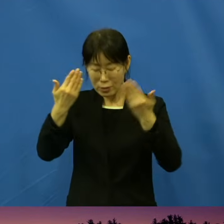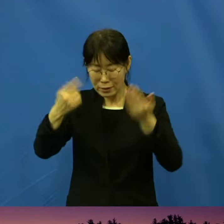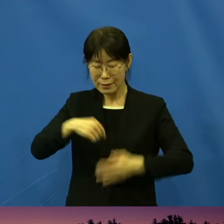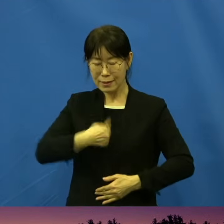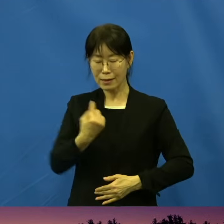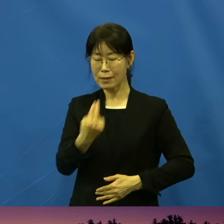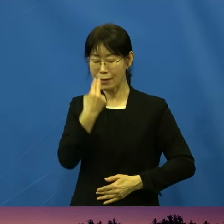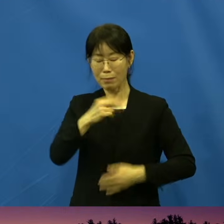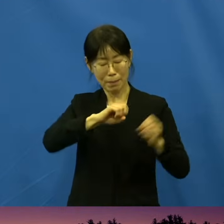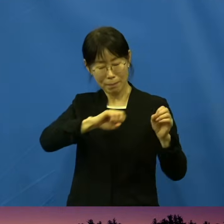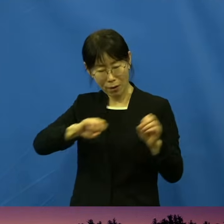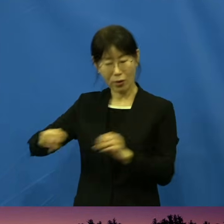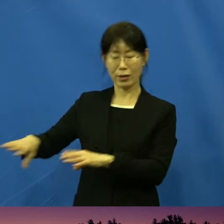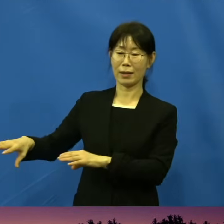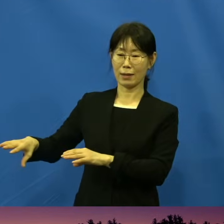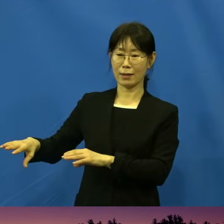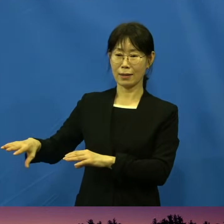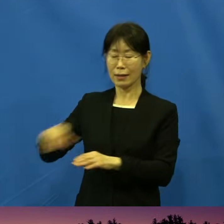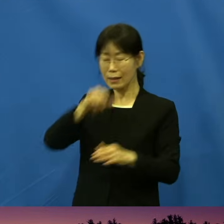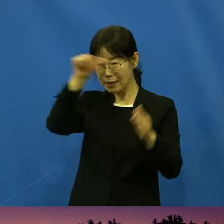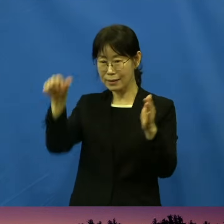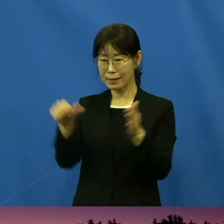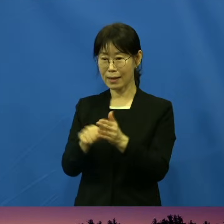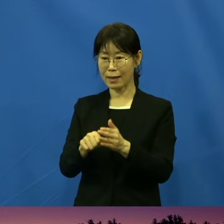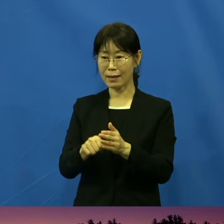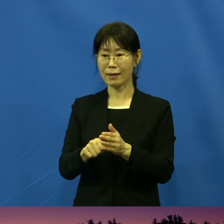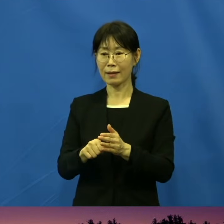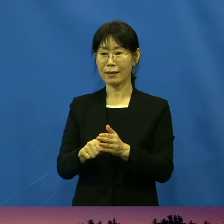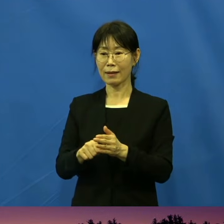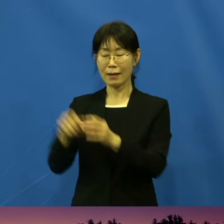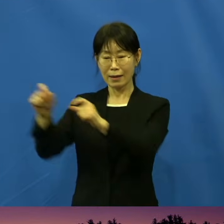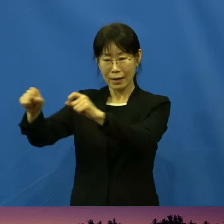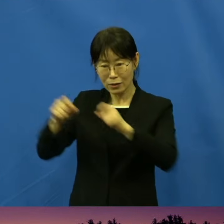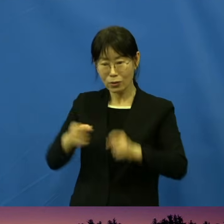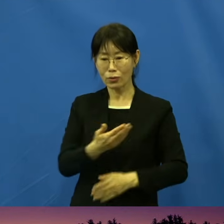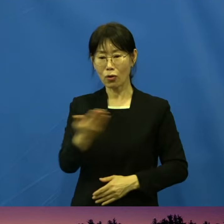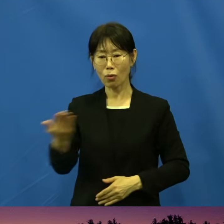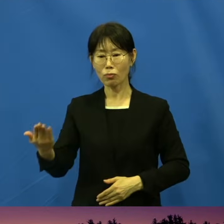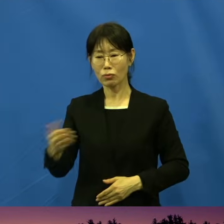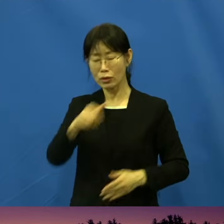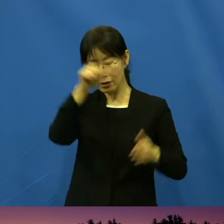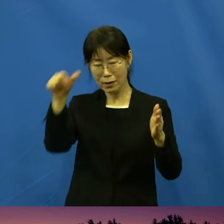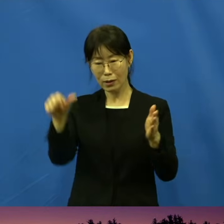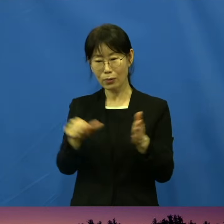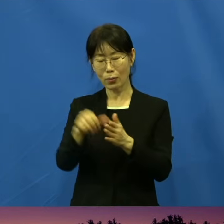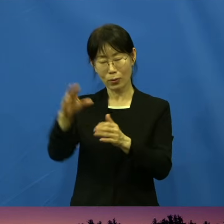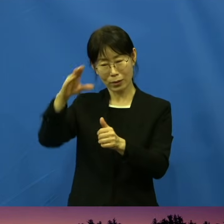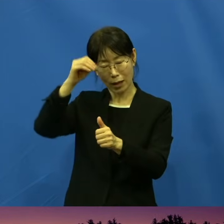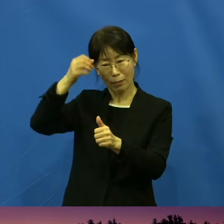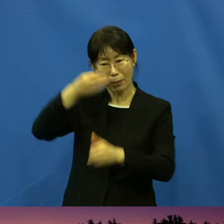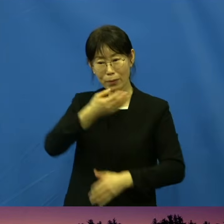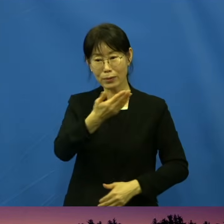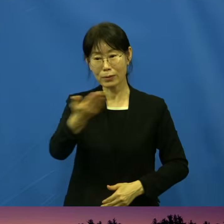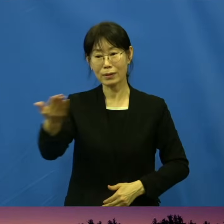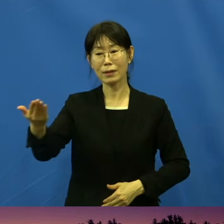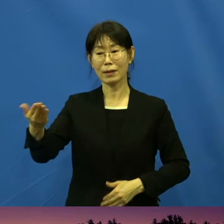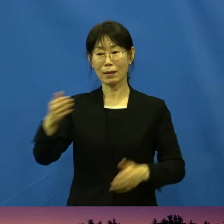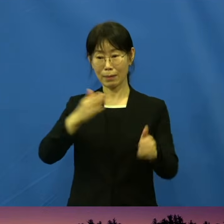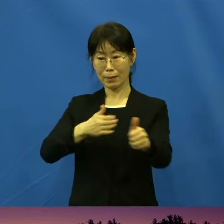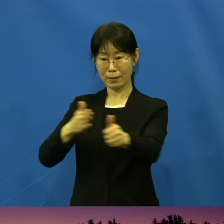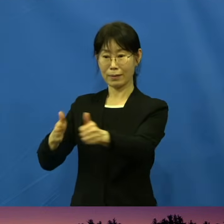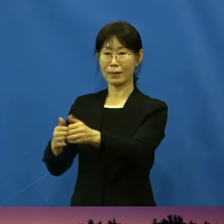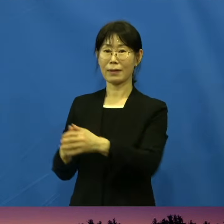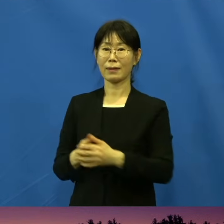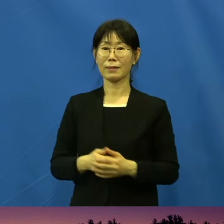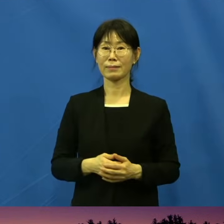그리스도의 삶이 오늘 우리의 삶을 통해 재현될 때, 여러분, 관계가 회복되겠죠? 그런 삶을 살면 관계가 회복될